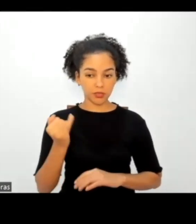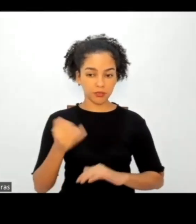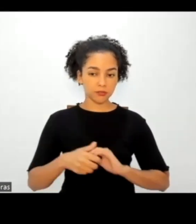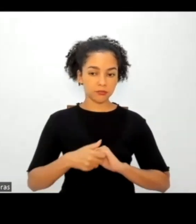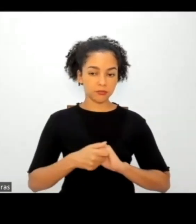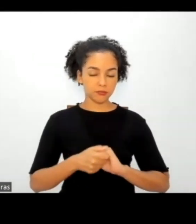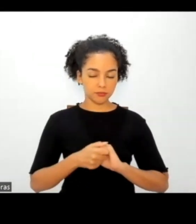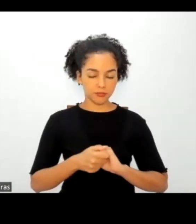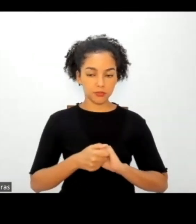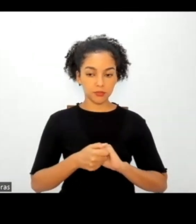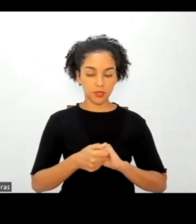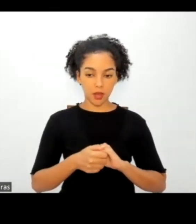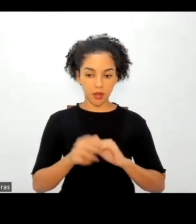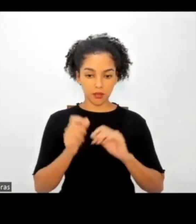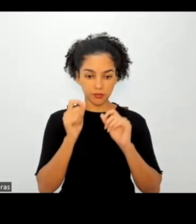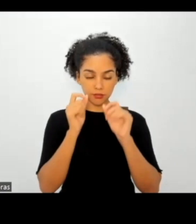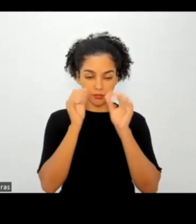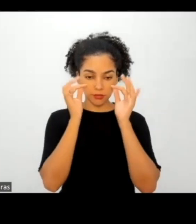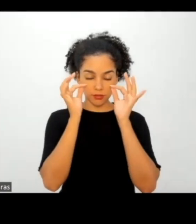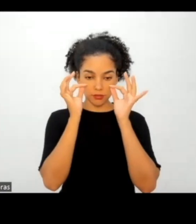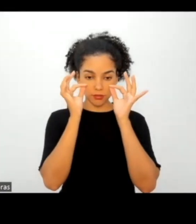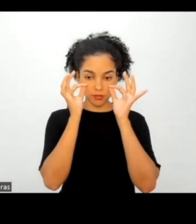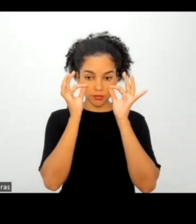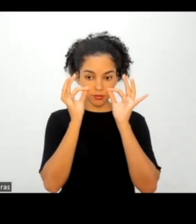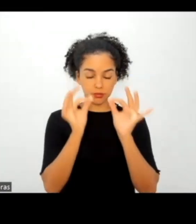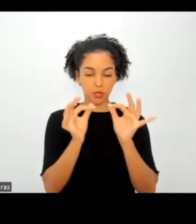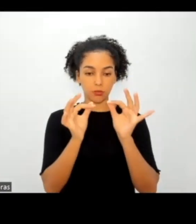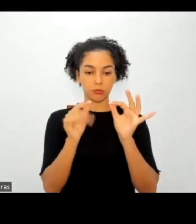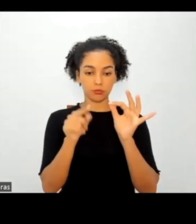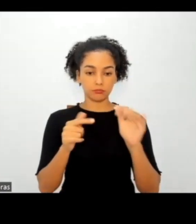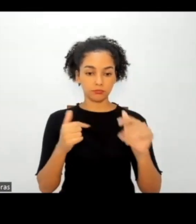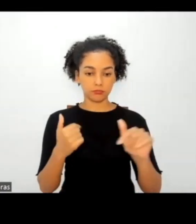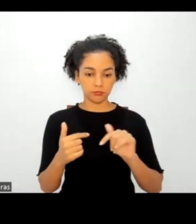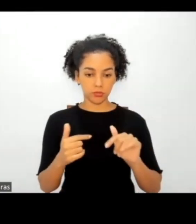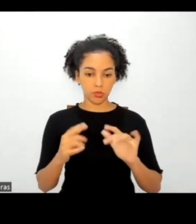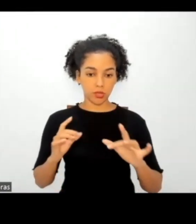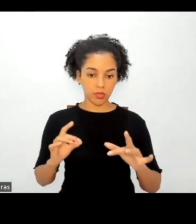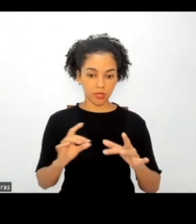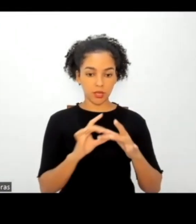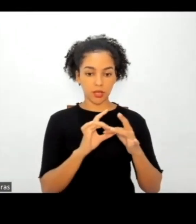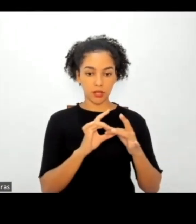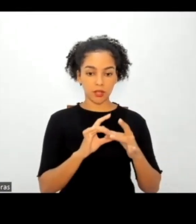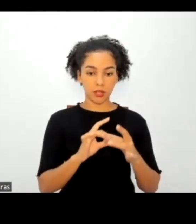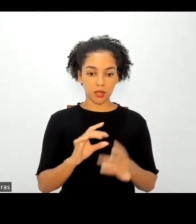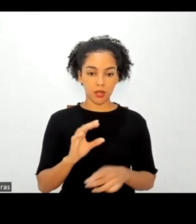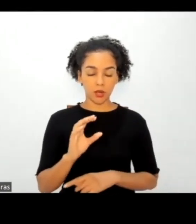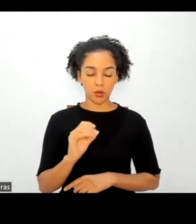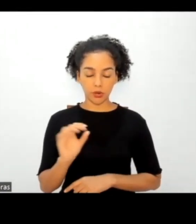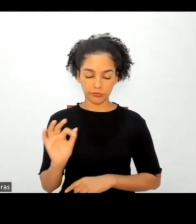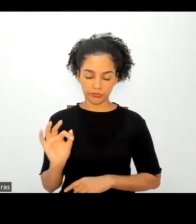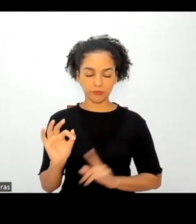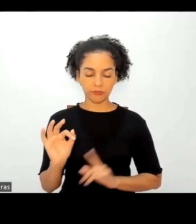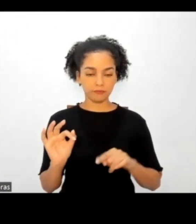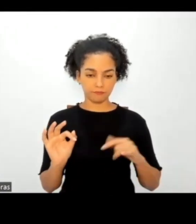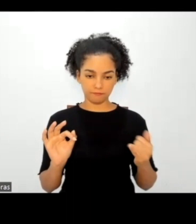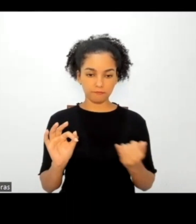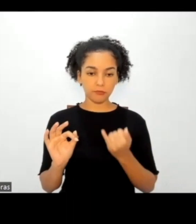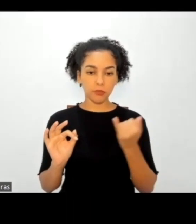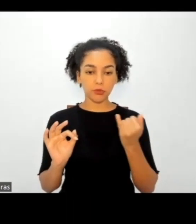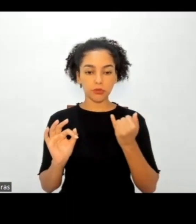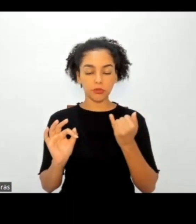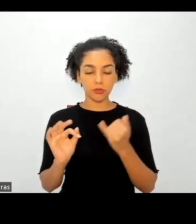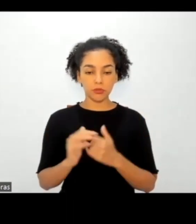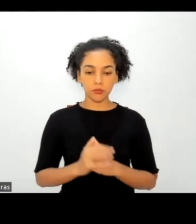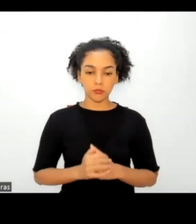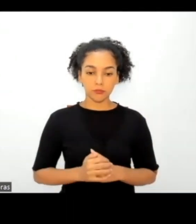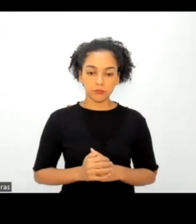chamando a atenção, né, para essa atividade vinculada à COF, né, eu acho que isso é muito importante,